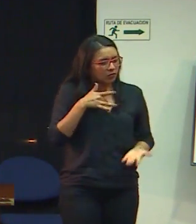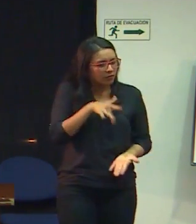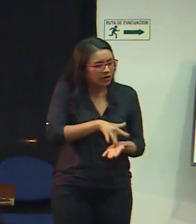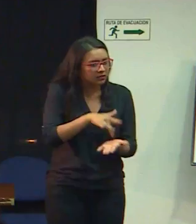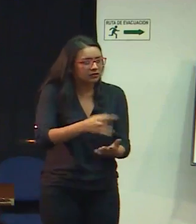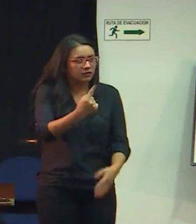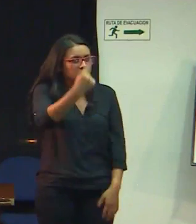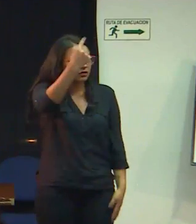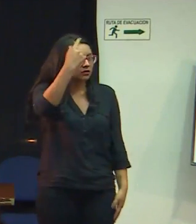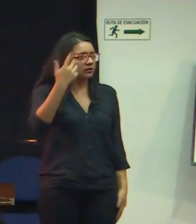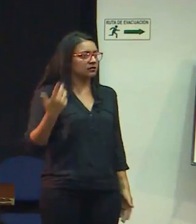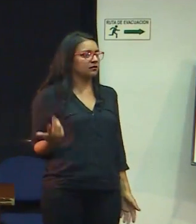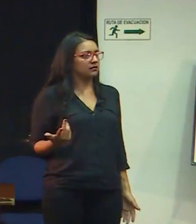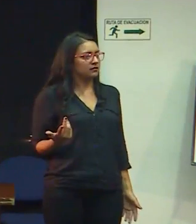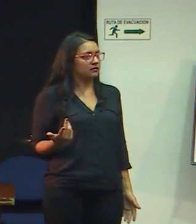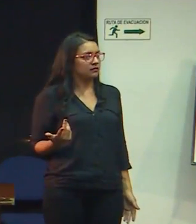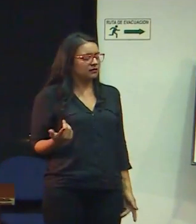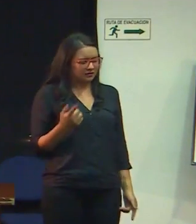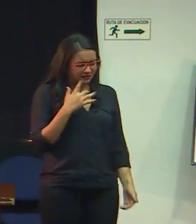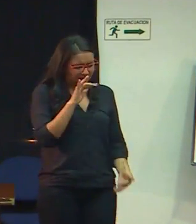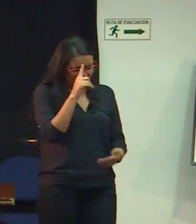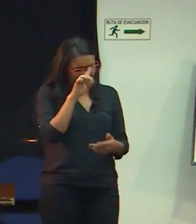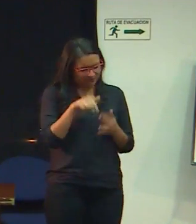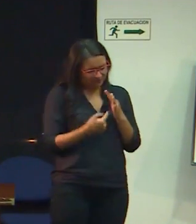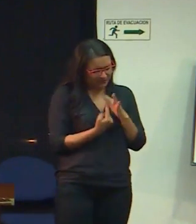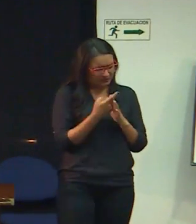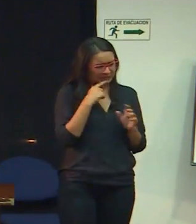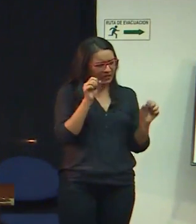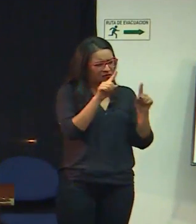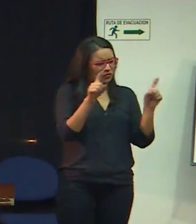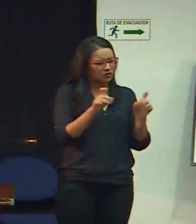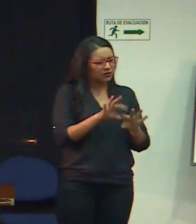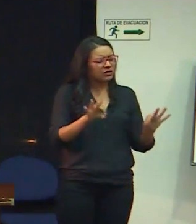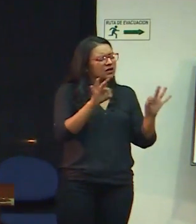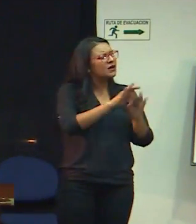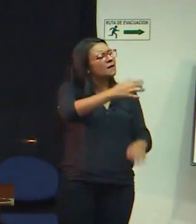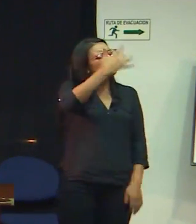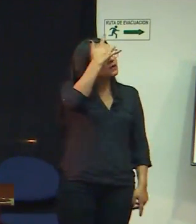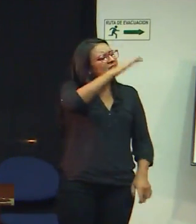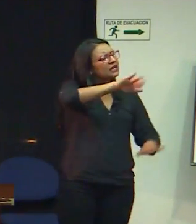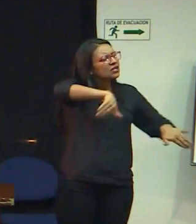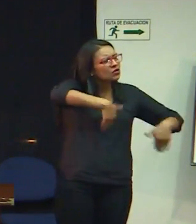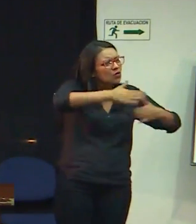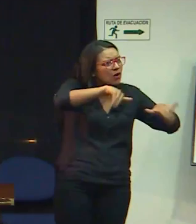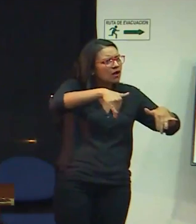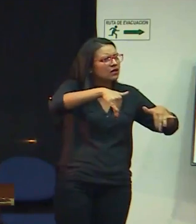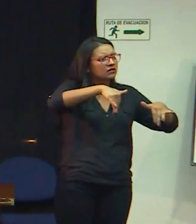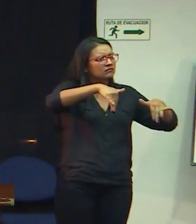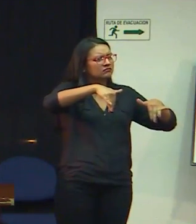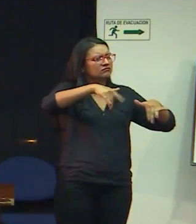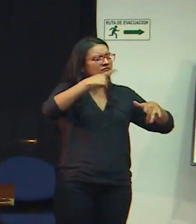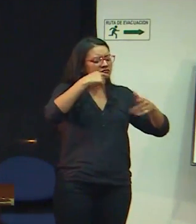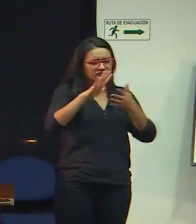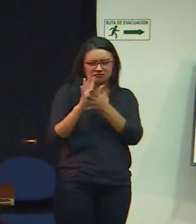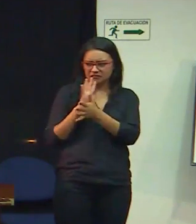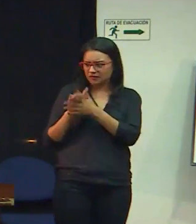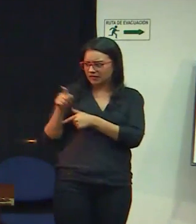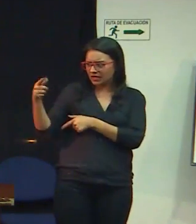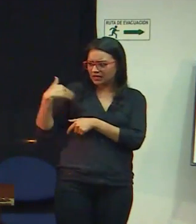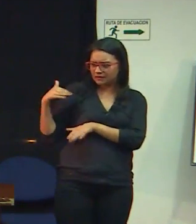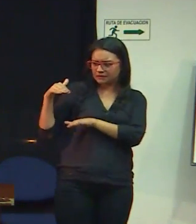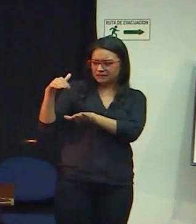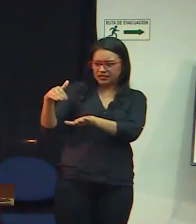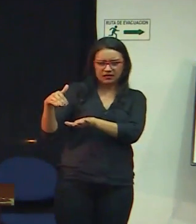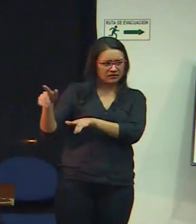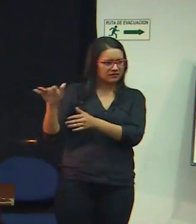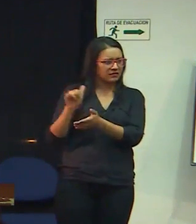participación política? Y me surge una pregunta muy importante y es, ¿por qué no hay en esas planchas que enuncia nuestra representante